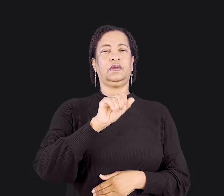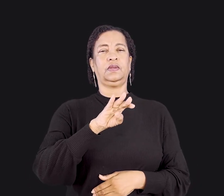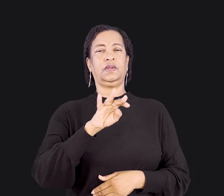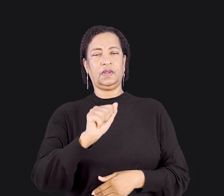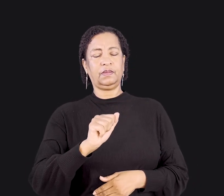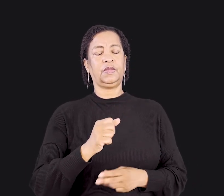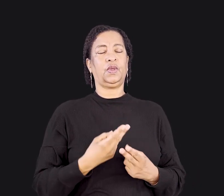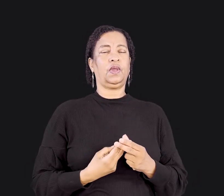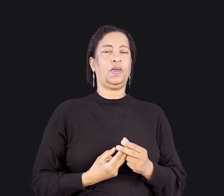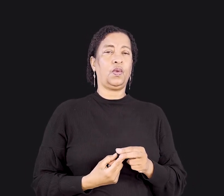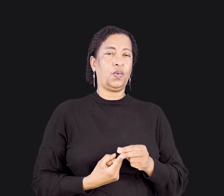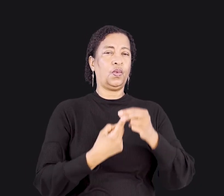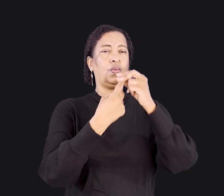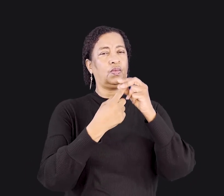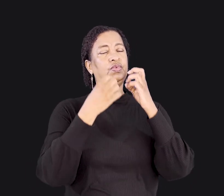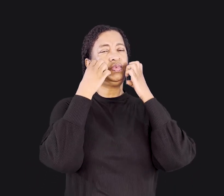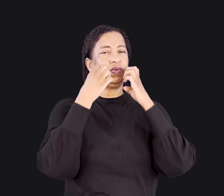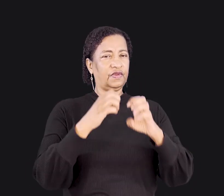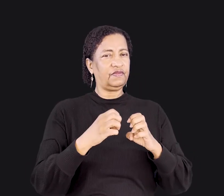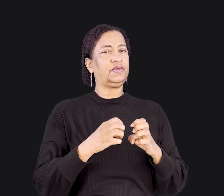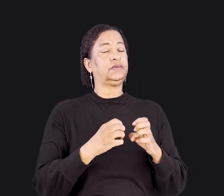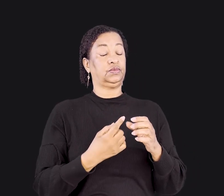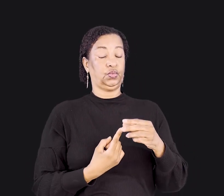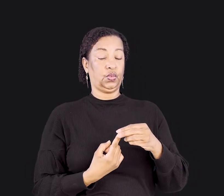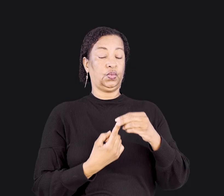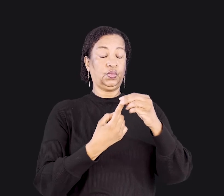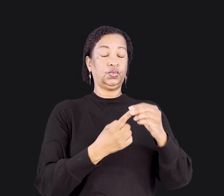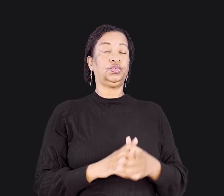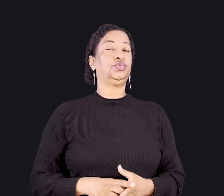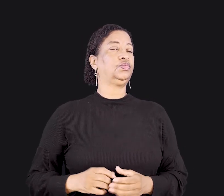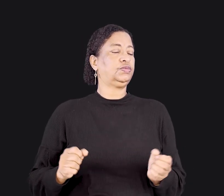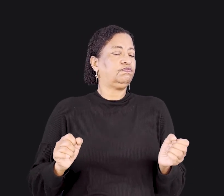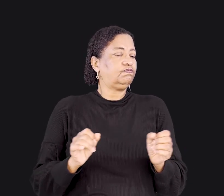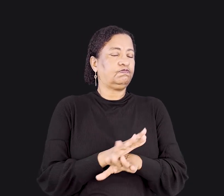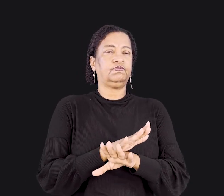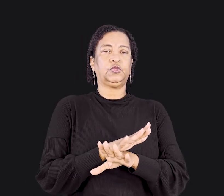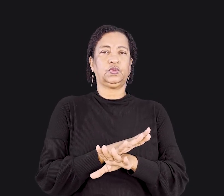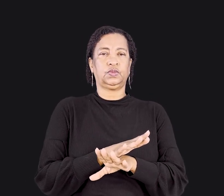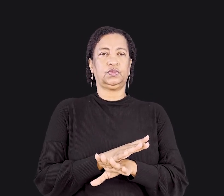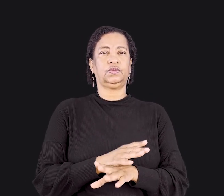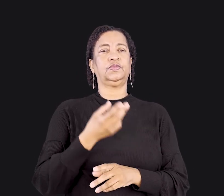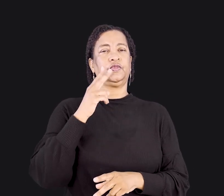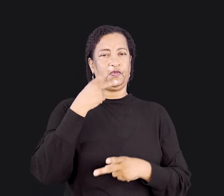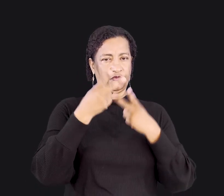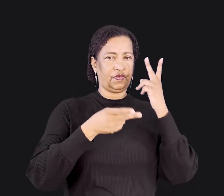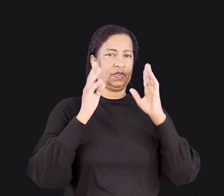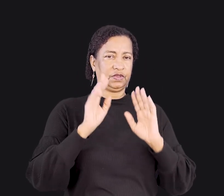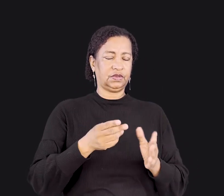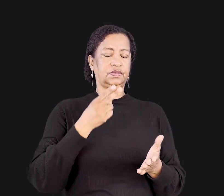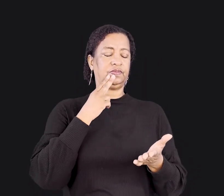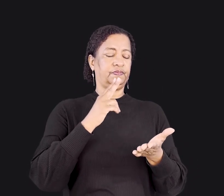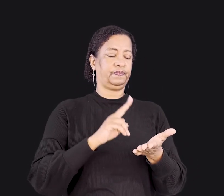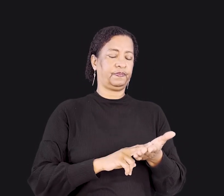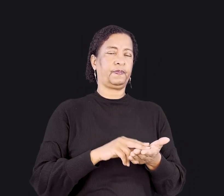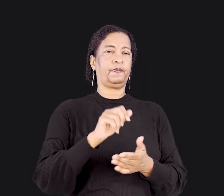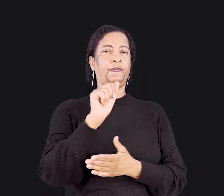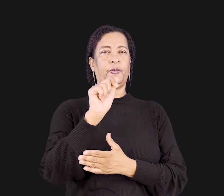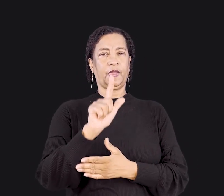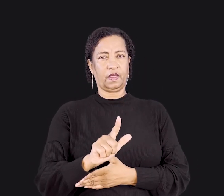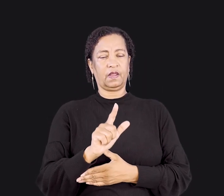único evangelho que prego. É um evangelho único e absoluto. Como já mencionei, a carta aos Gálatas foi a única carta